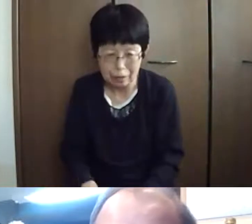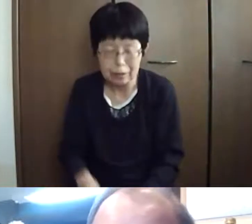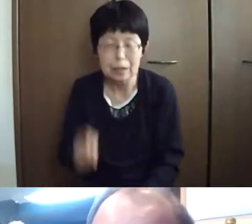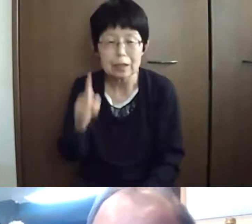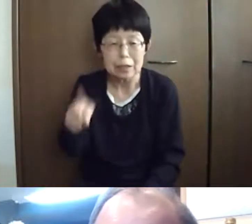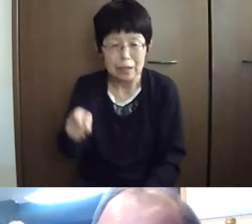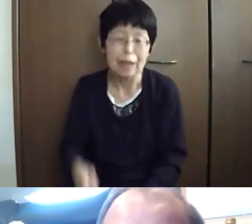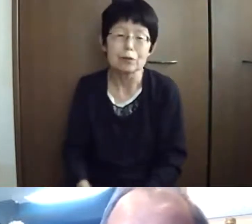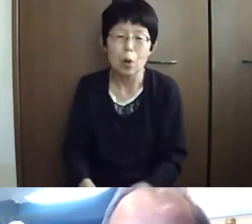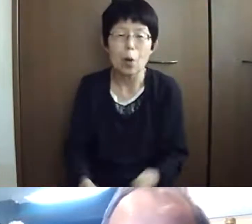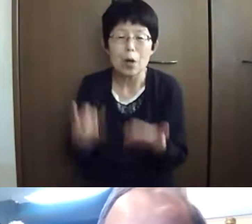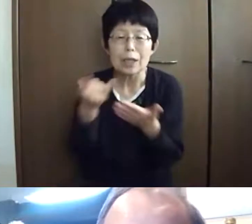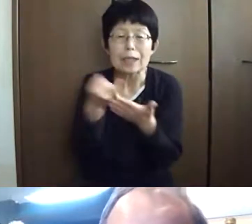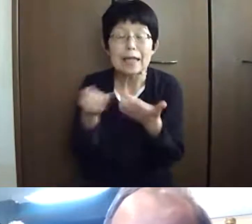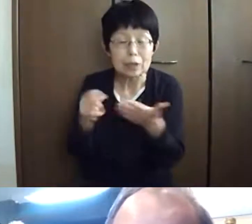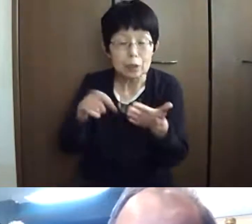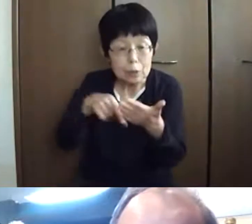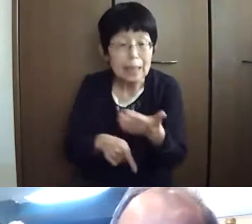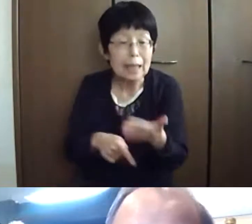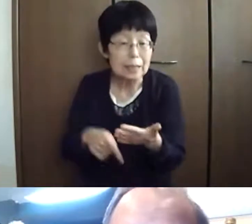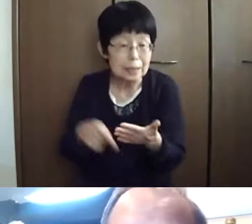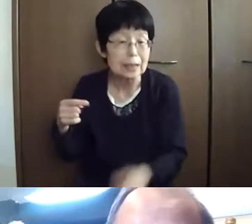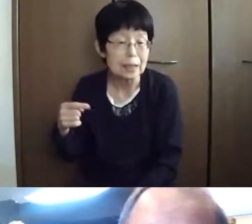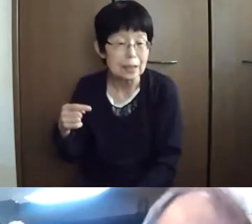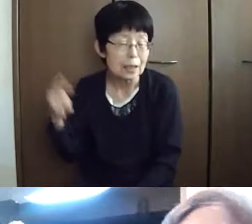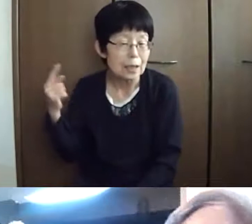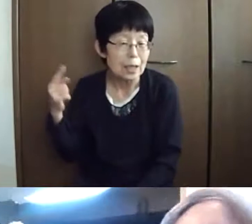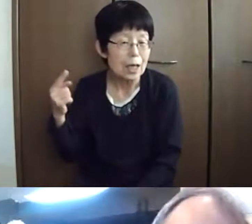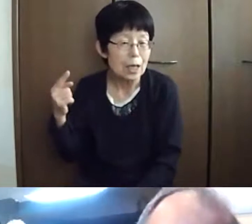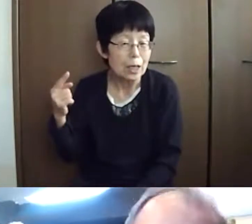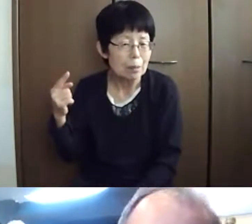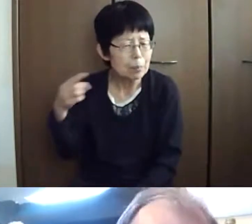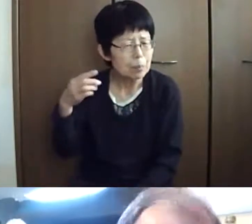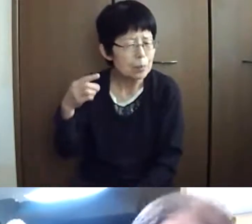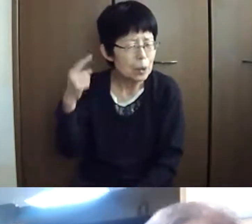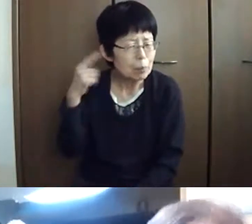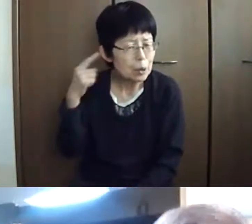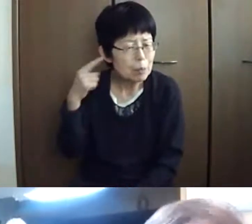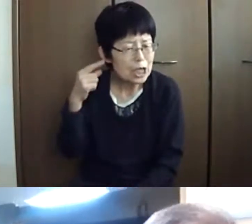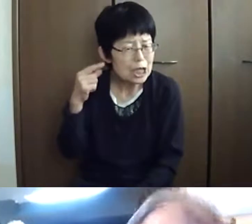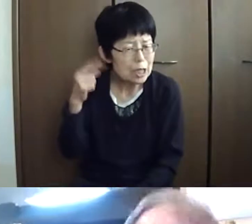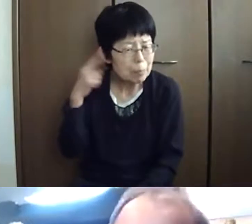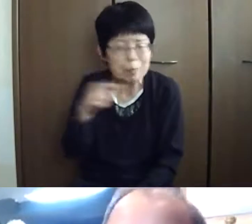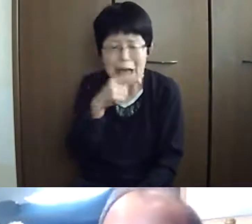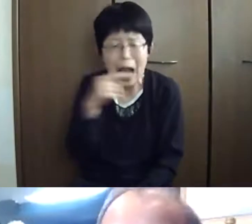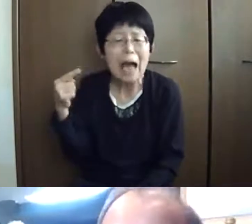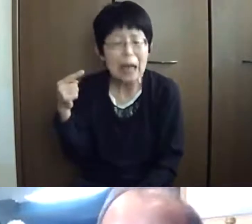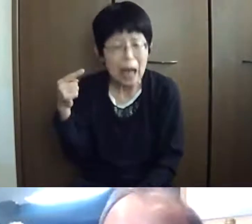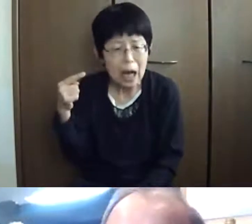という有名な一手があるんですね。江戸時代の 耳垢、 耳